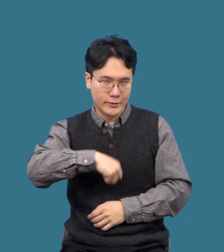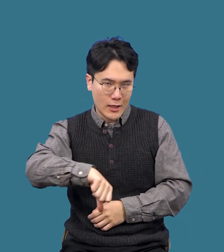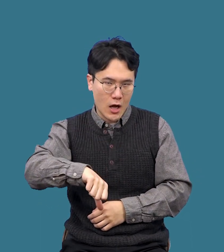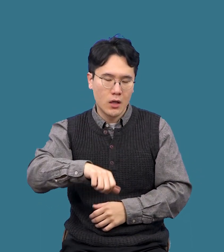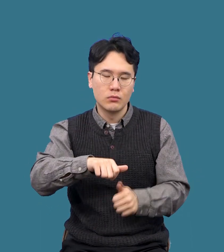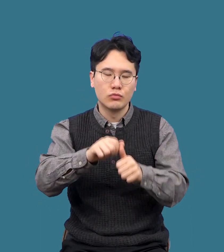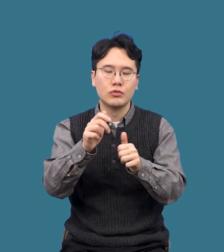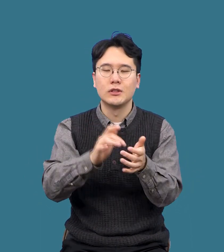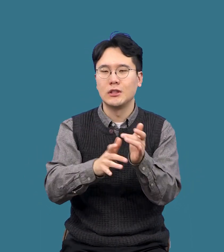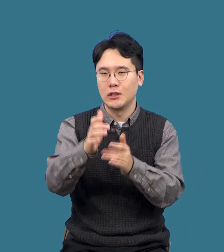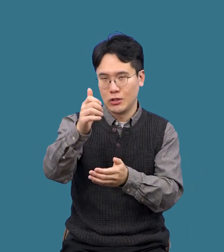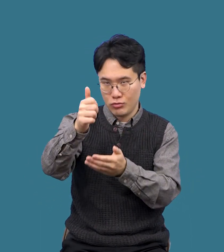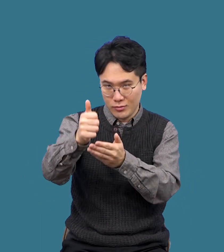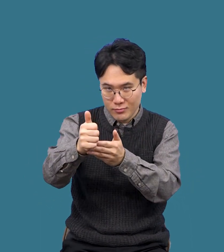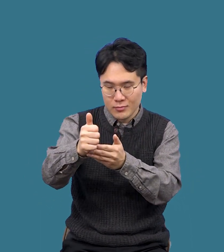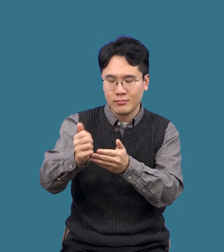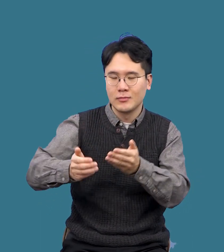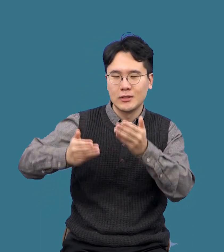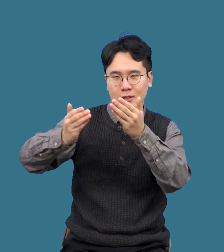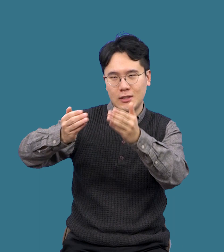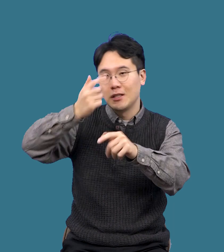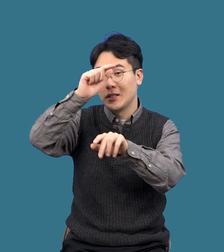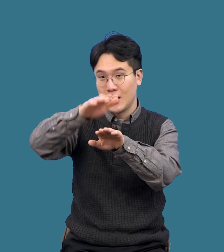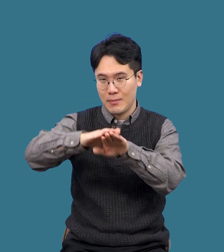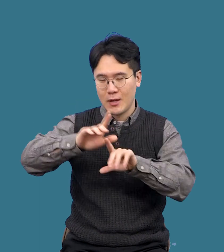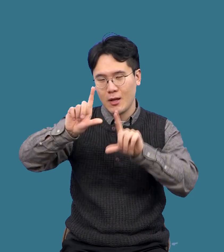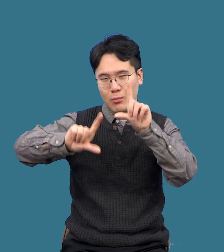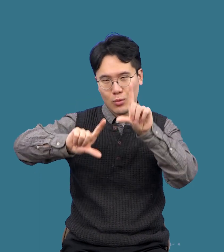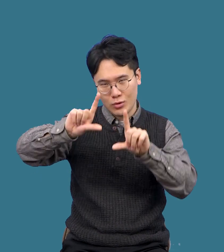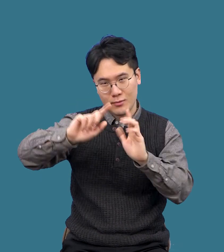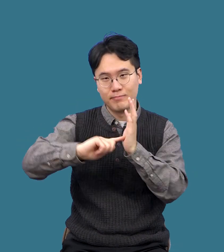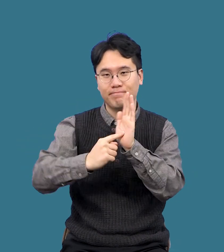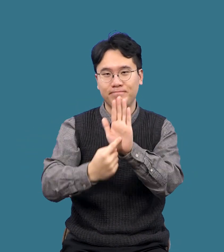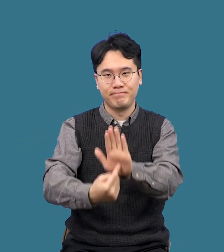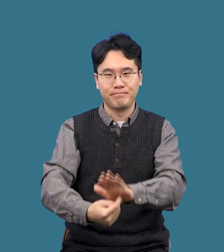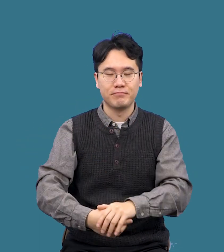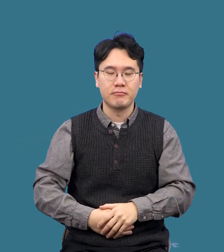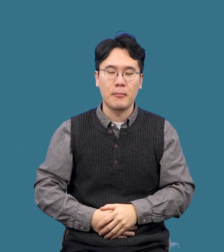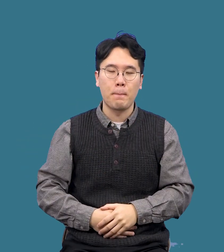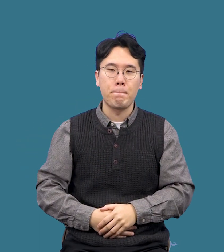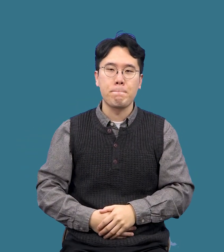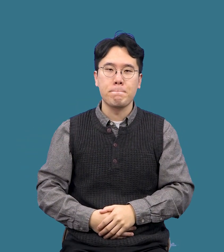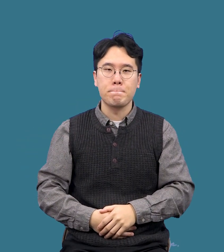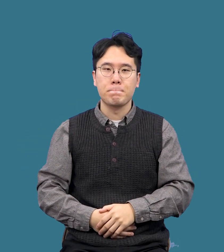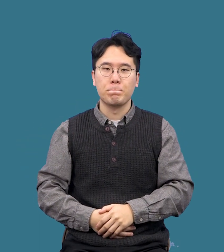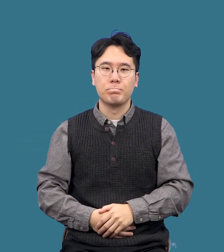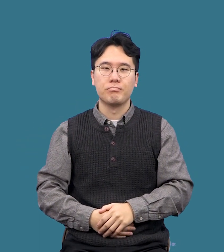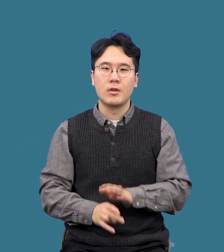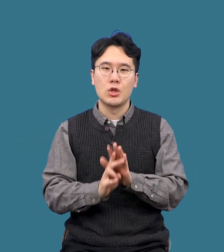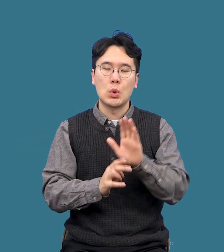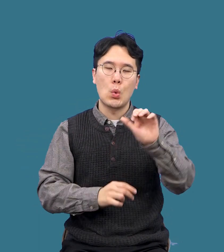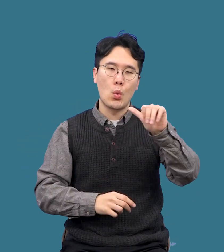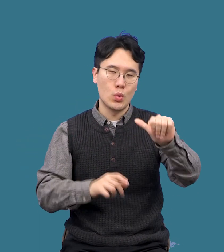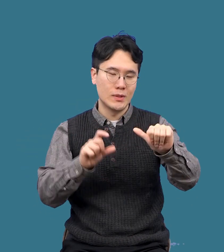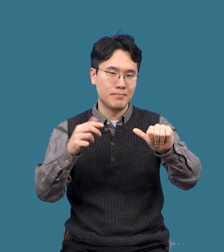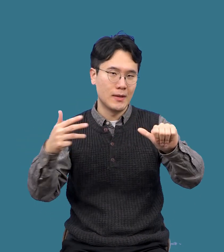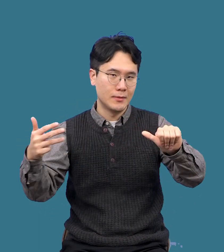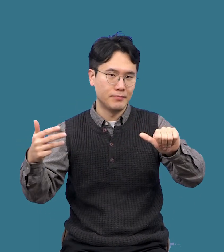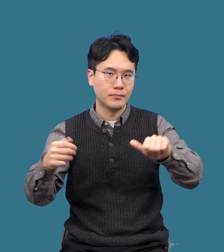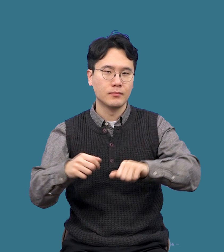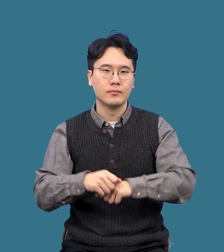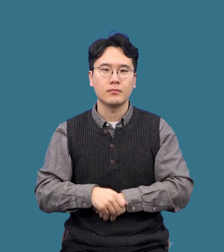그리스도에게 드려지는 예배를 보여줍니다. 먼저 계시록 5장 8절에 보시면 그